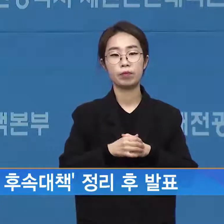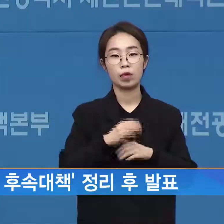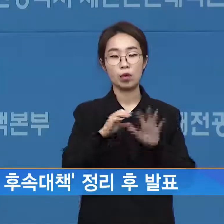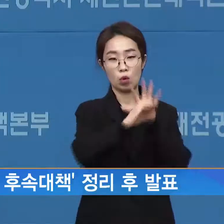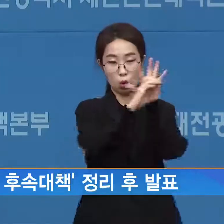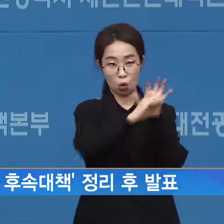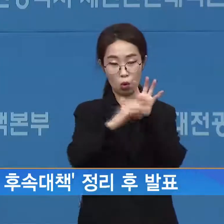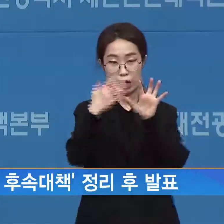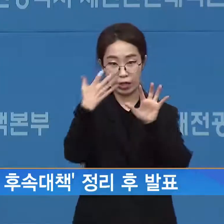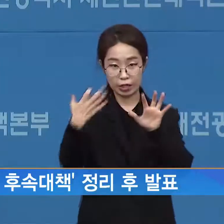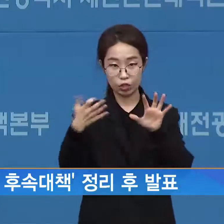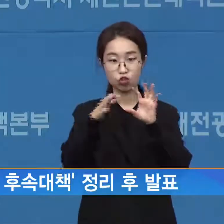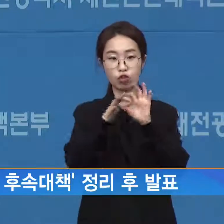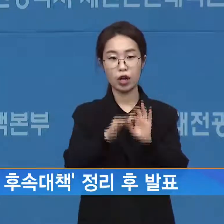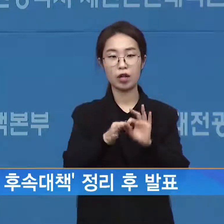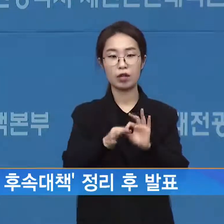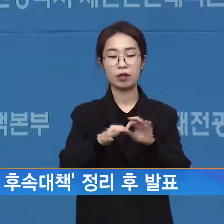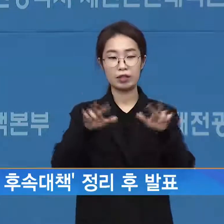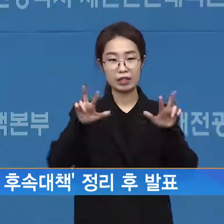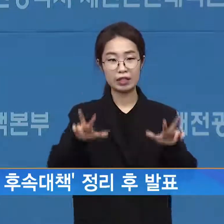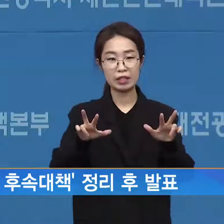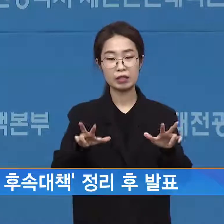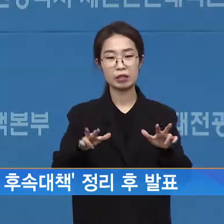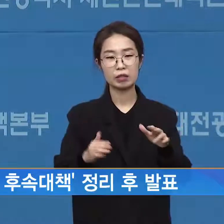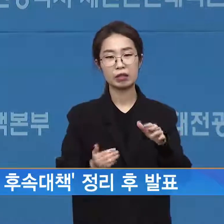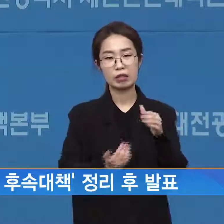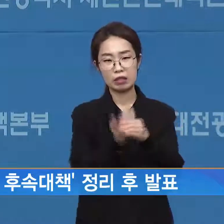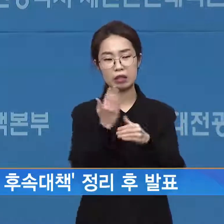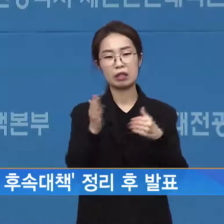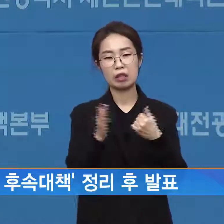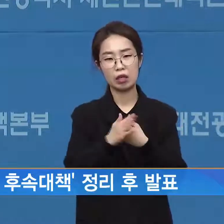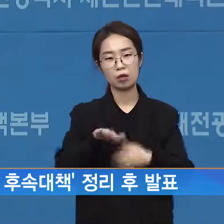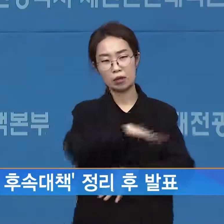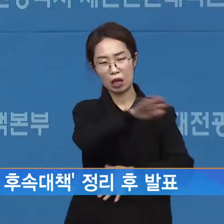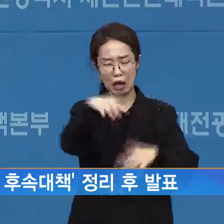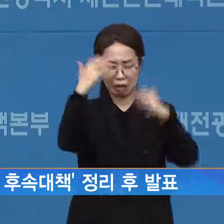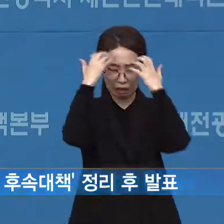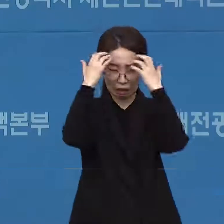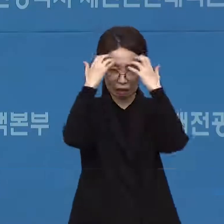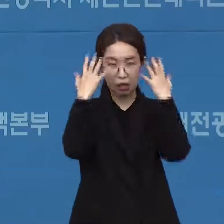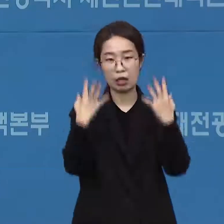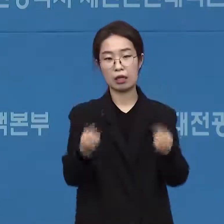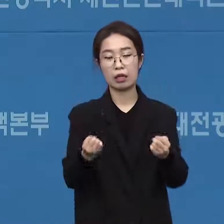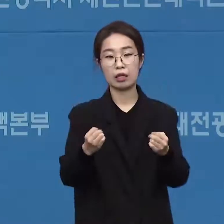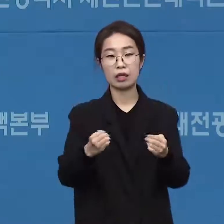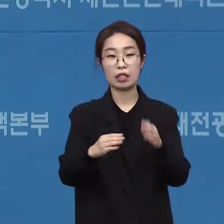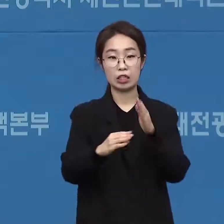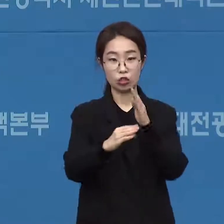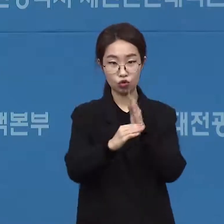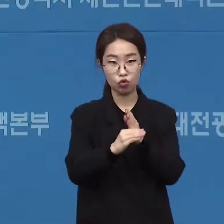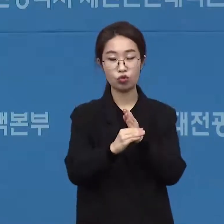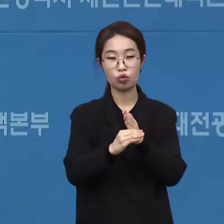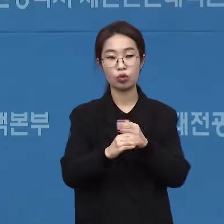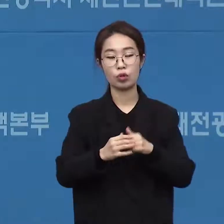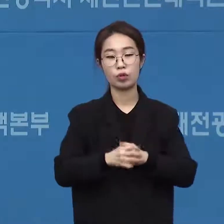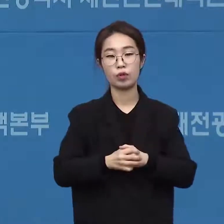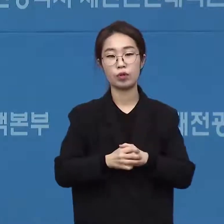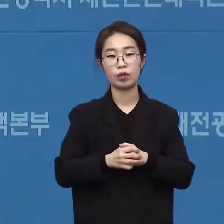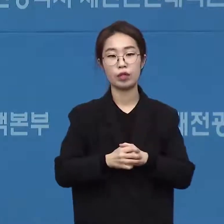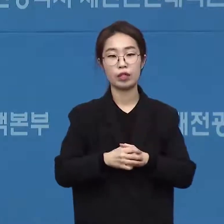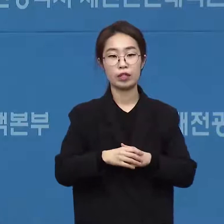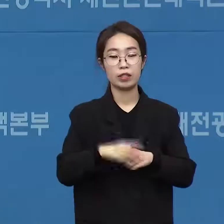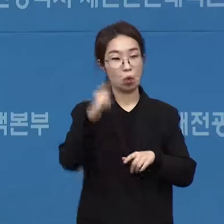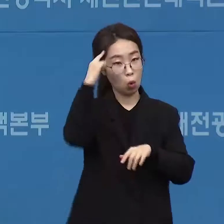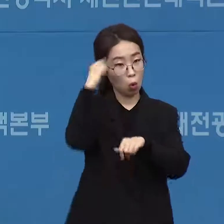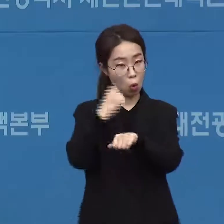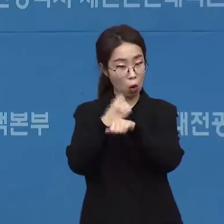코로나19 사태를 맞아 많은 시민들이 고통을 받고 있습니다. 이런 와중에도 우리나라는 첨단 진단